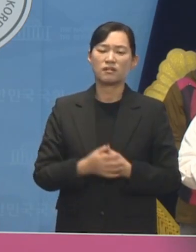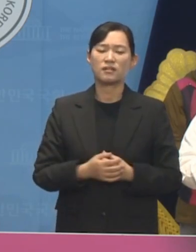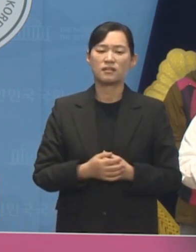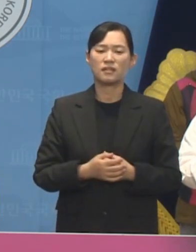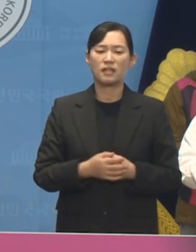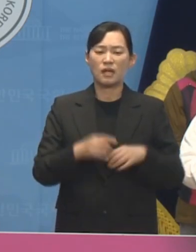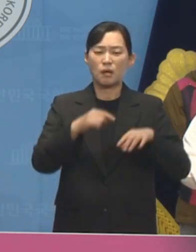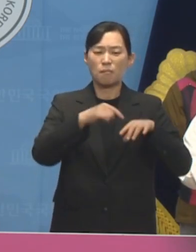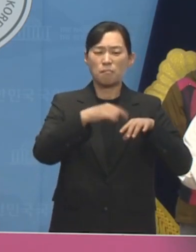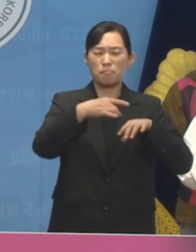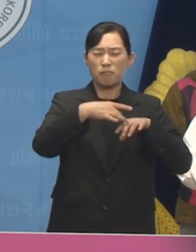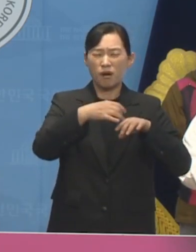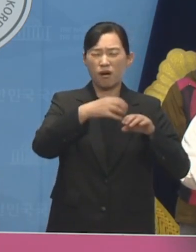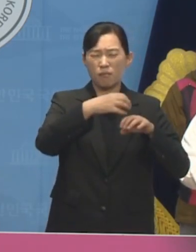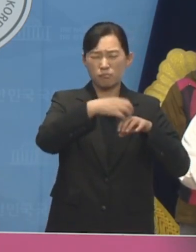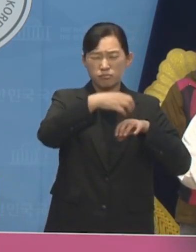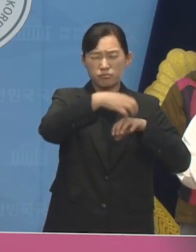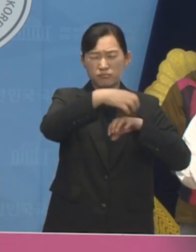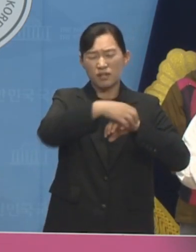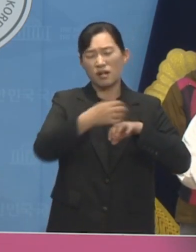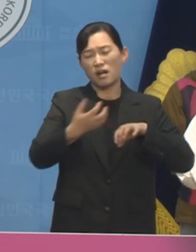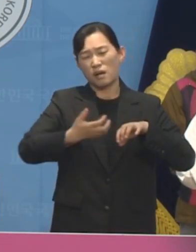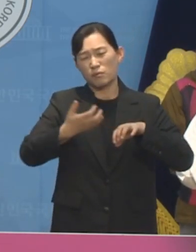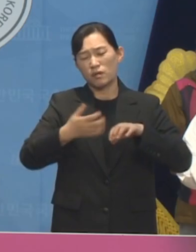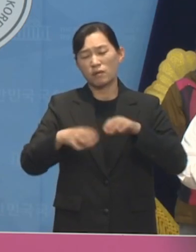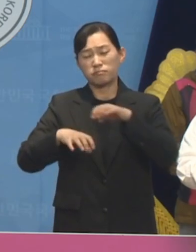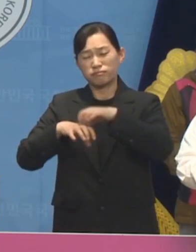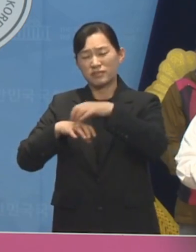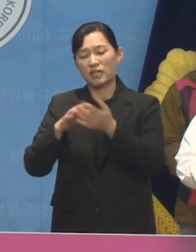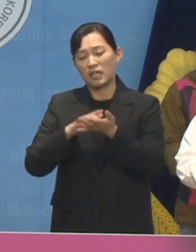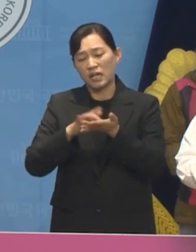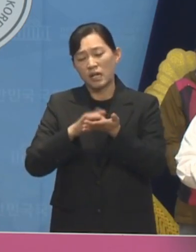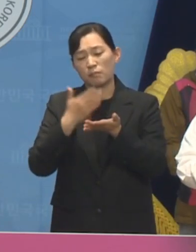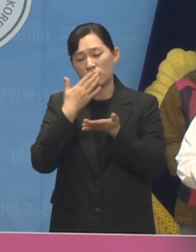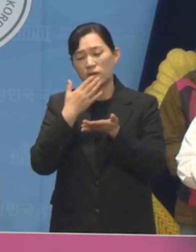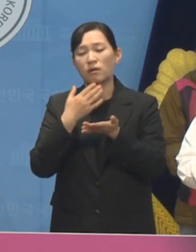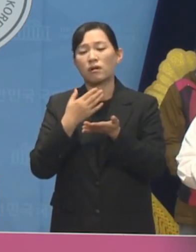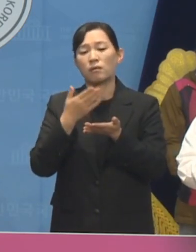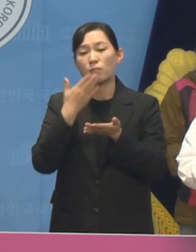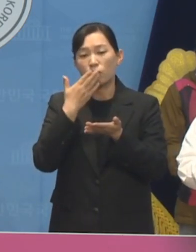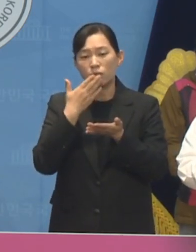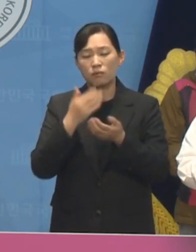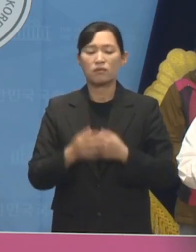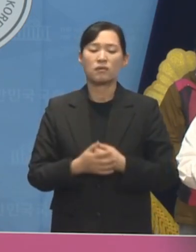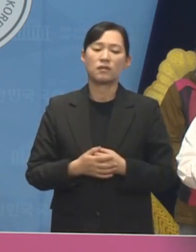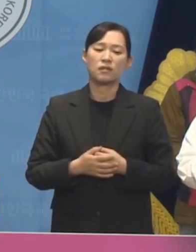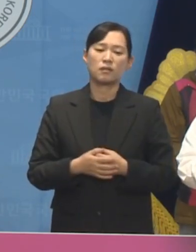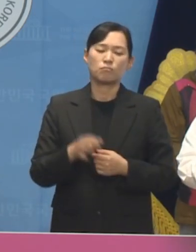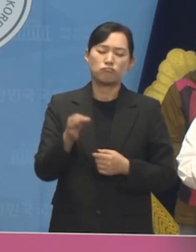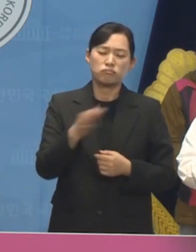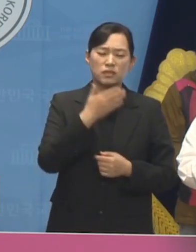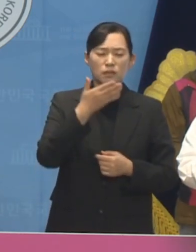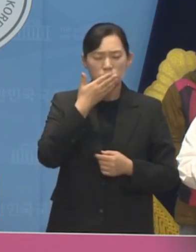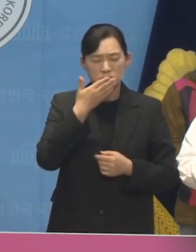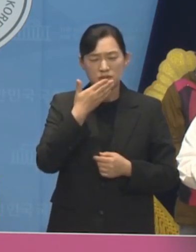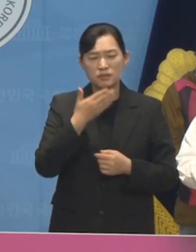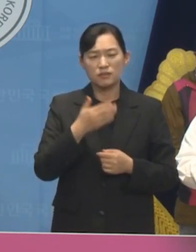관절 마디마디 관절염 통증에 진통제와 근육이완제를 나눠 먹으면서 무상급식을 지키고